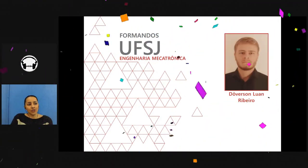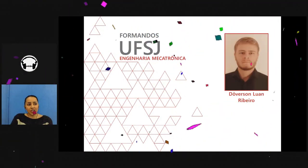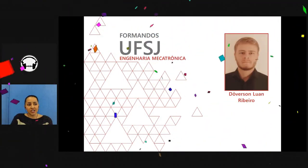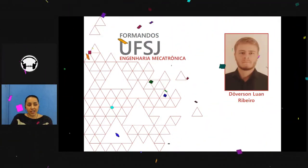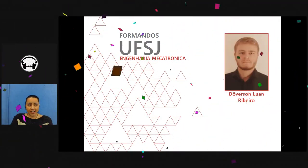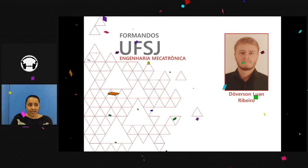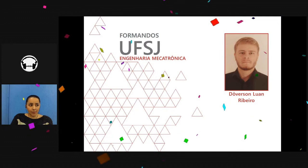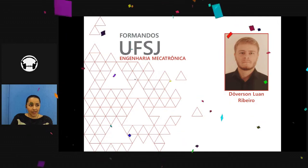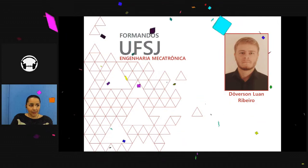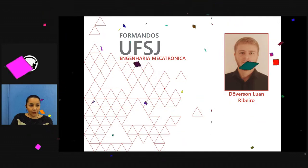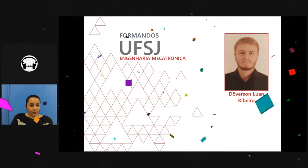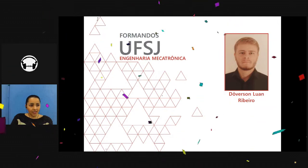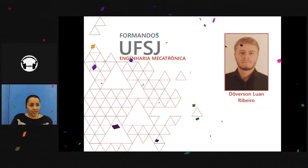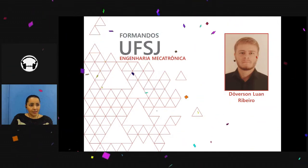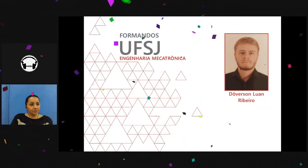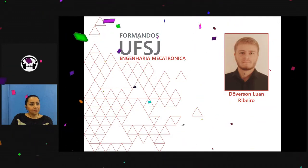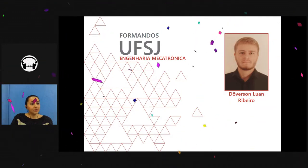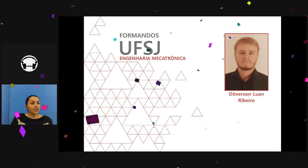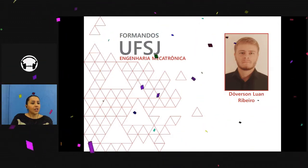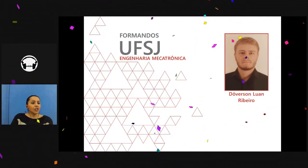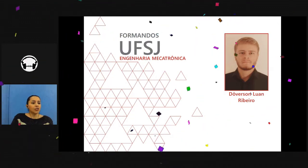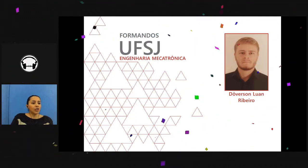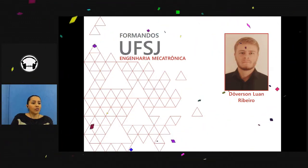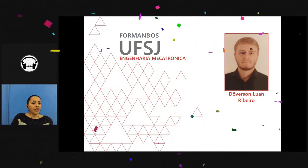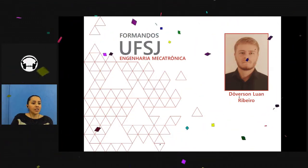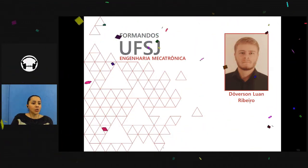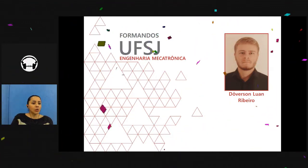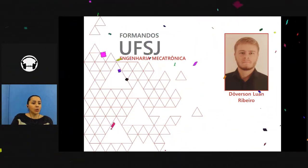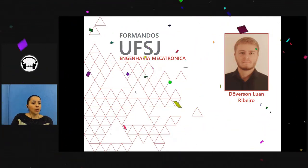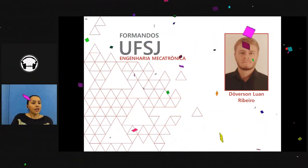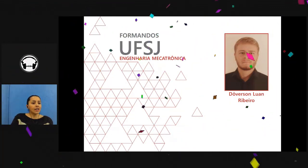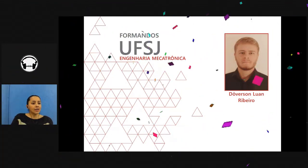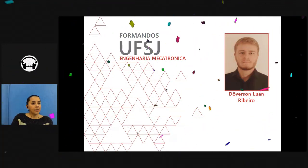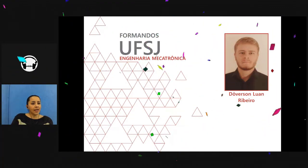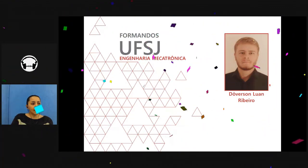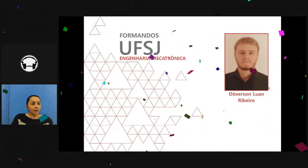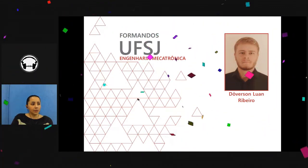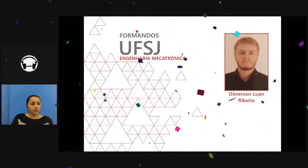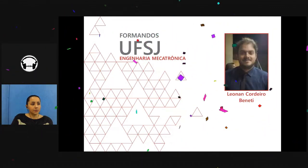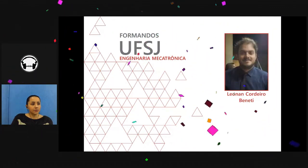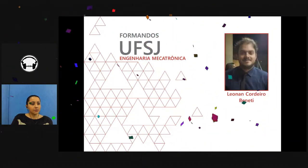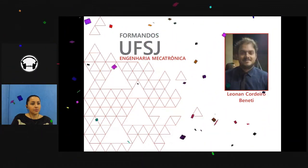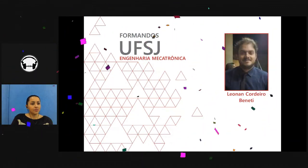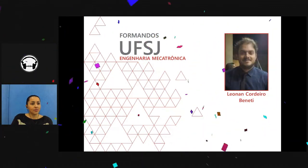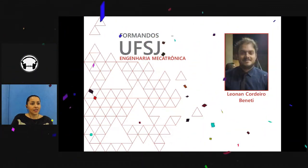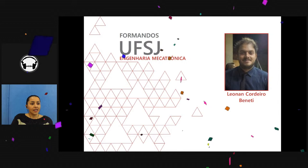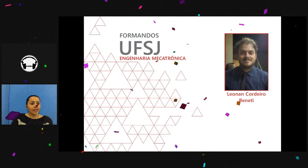No curso de Engenharia Mecatrônica, Doverson Luan Ribeiro,